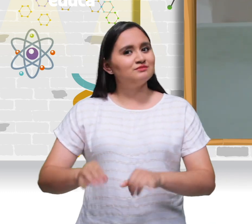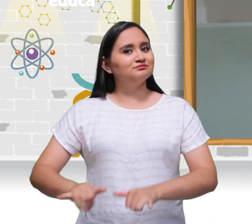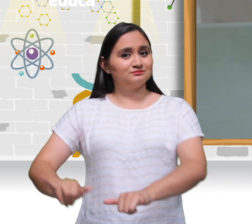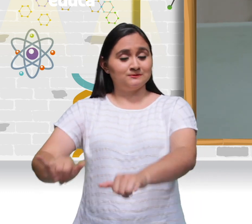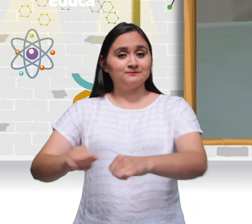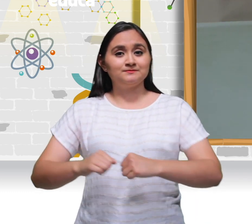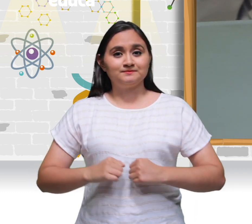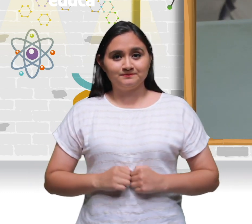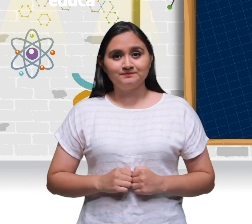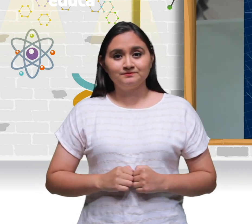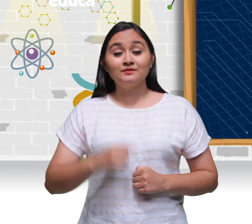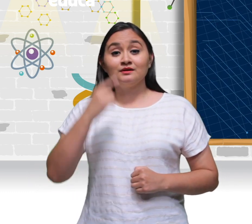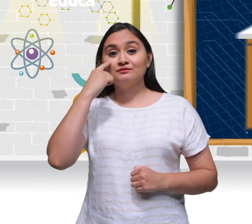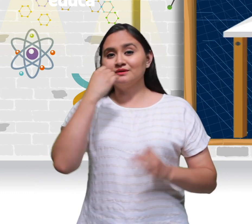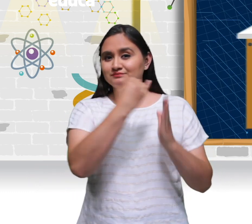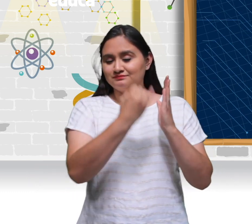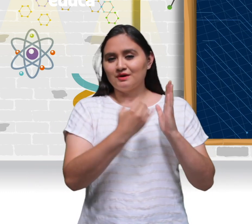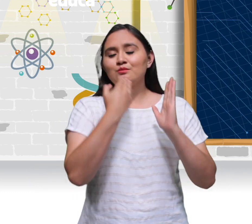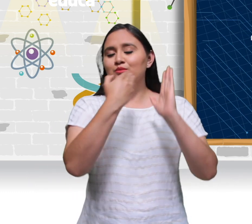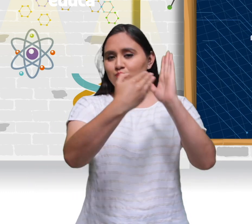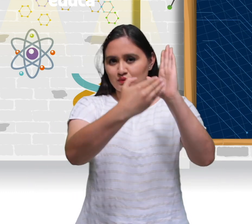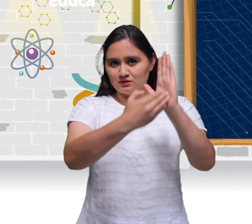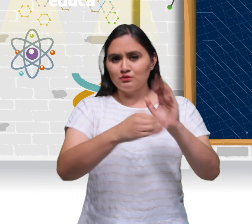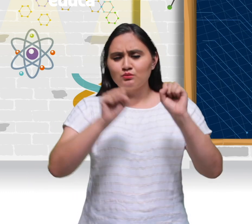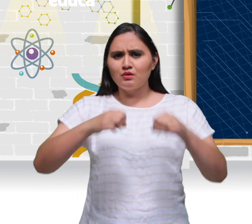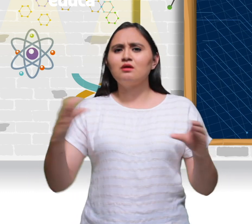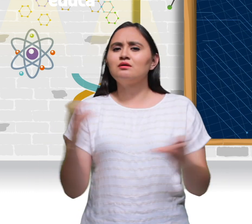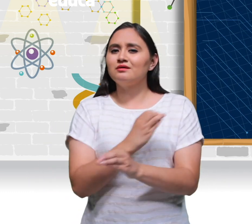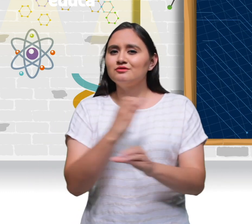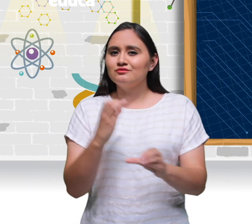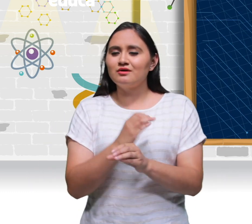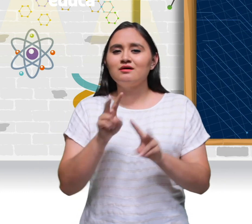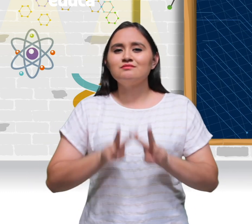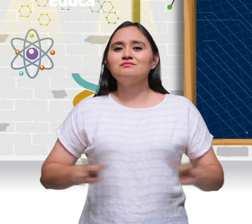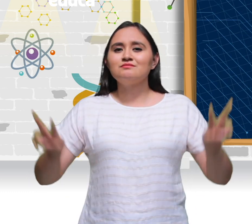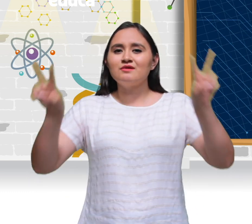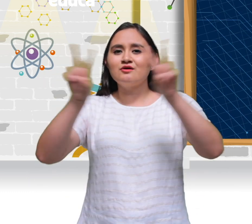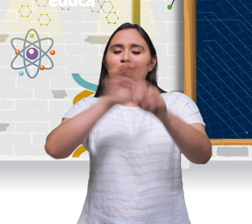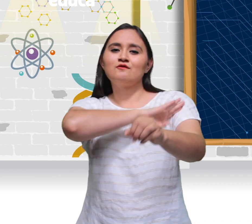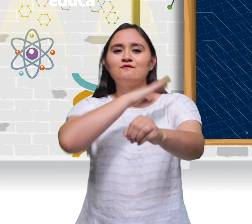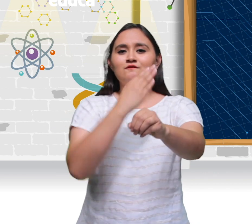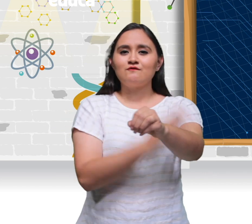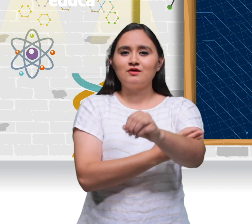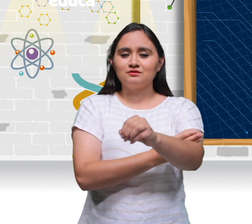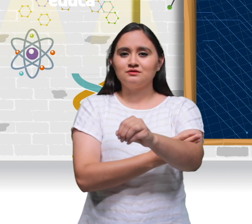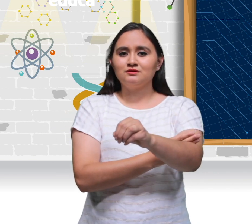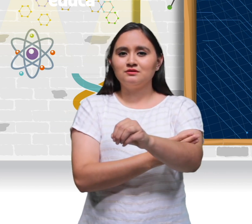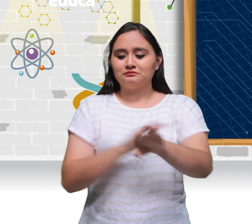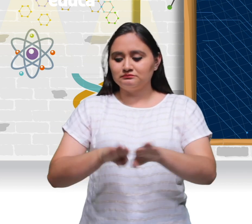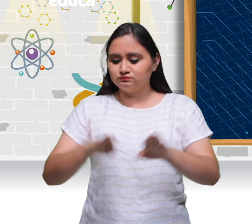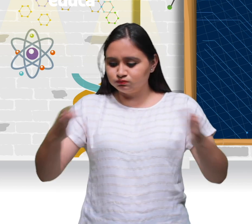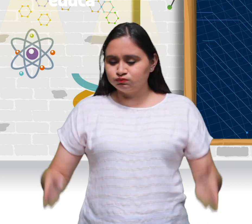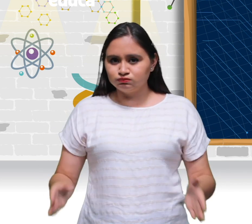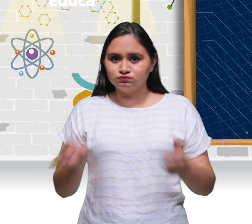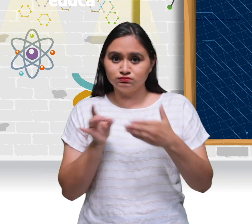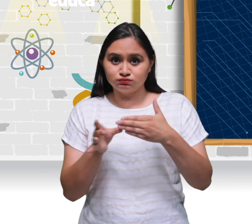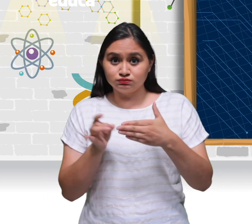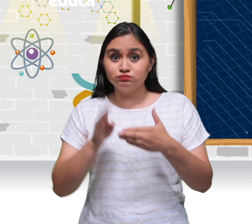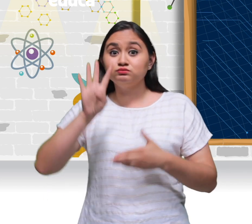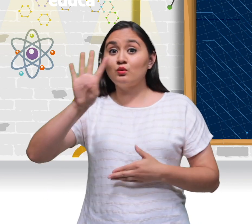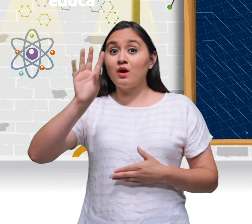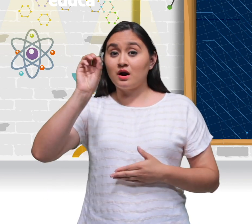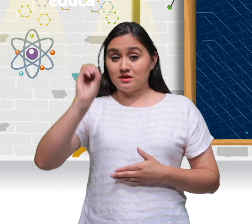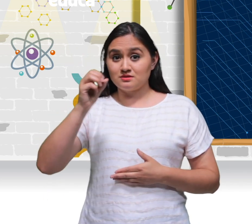moverse. Por ejemplo, podemos calcular qué valor de fuerza deberás aplicar para mover una caja de cristal de